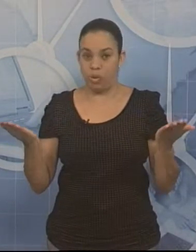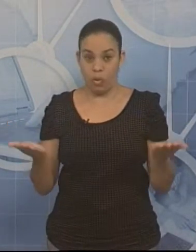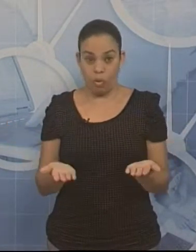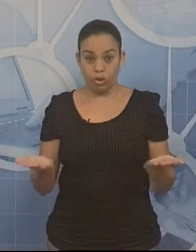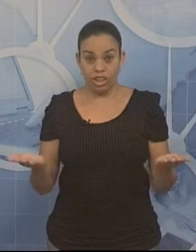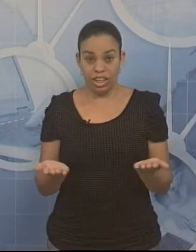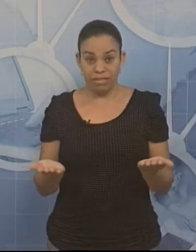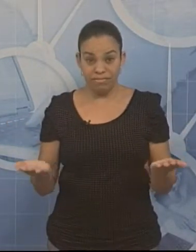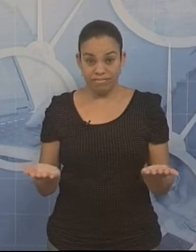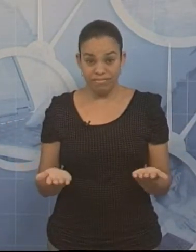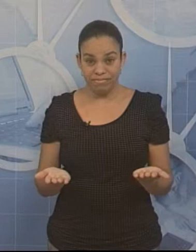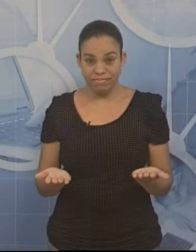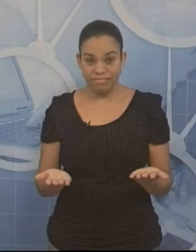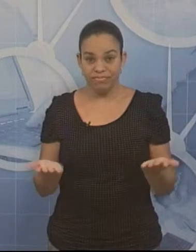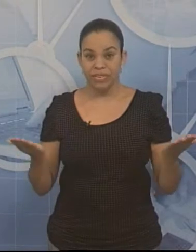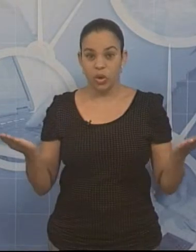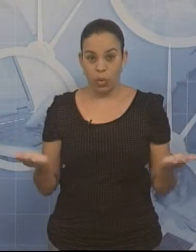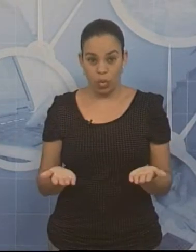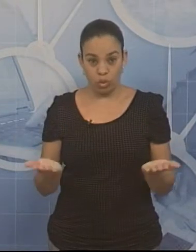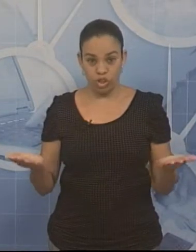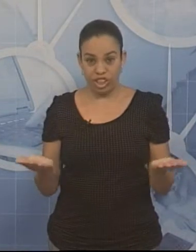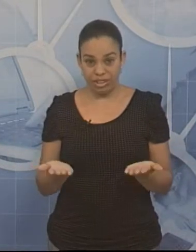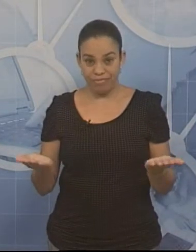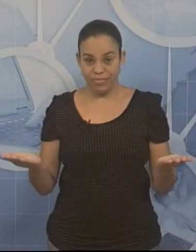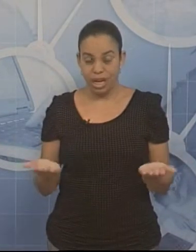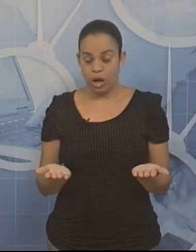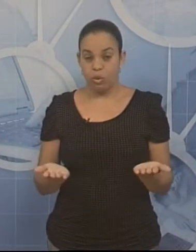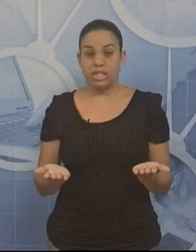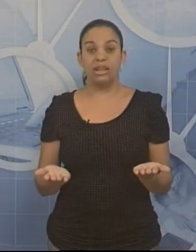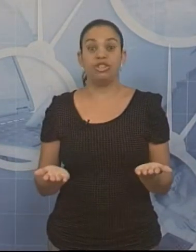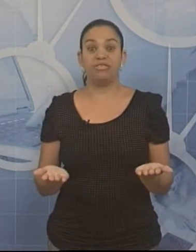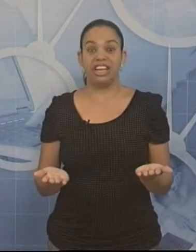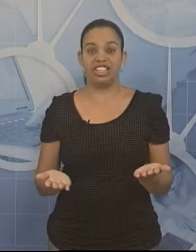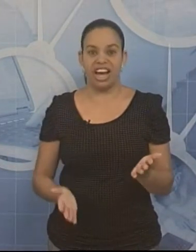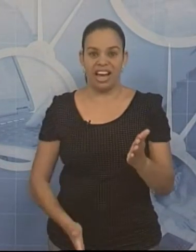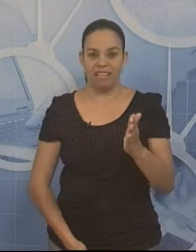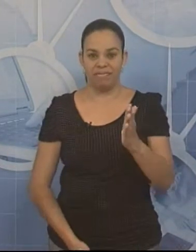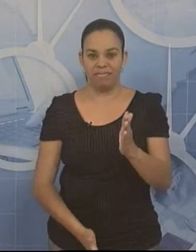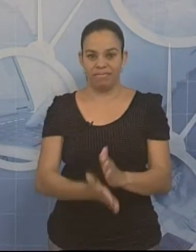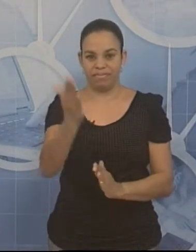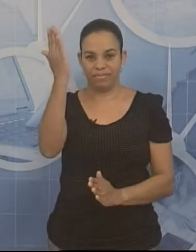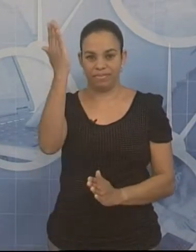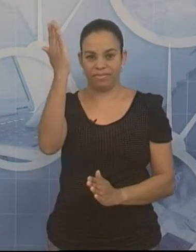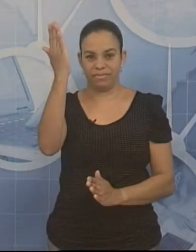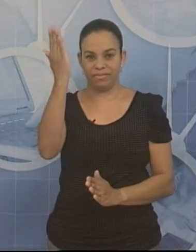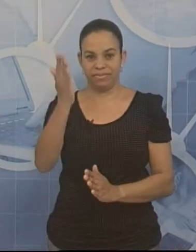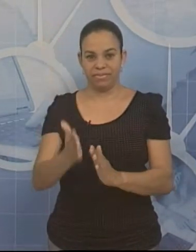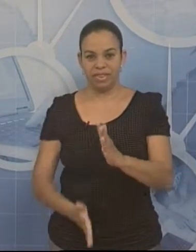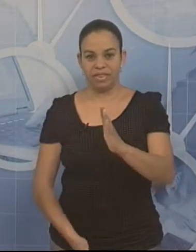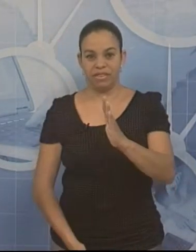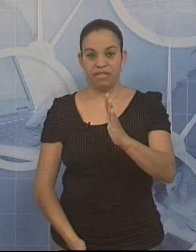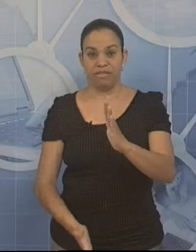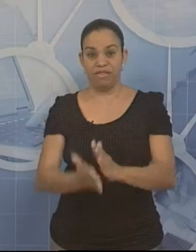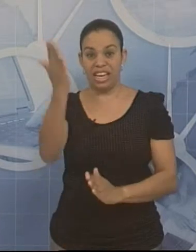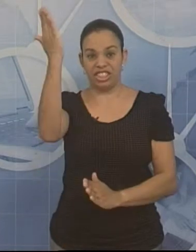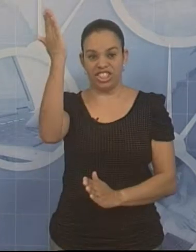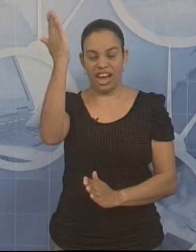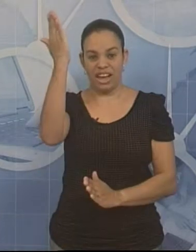hoje hoje o sinal de viajar viajar